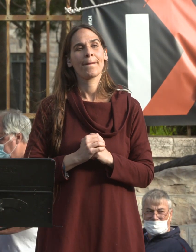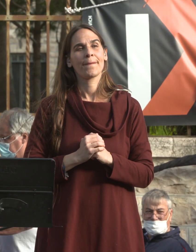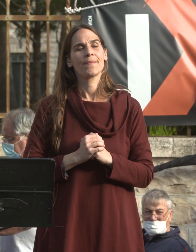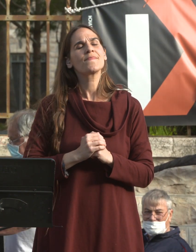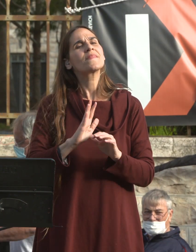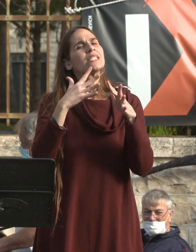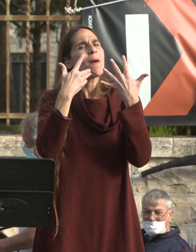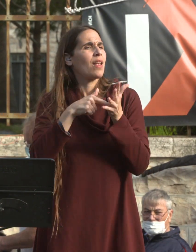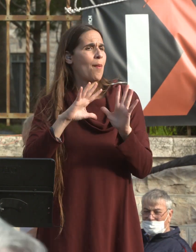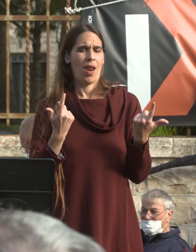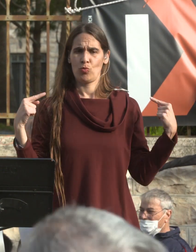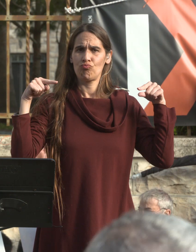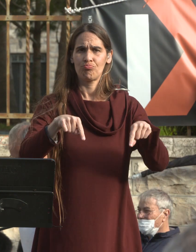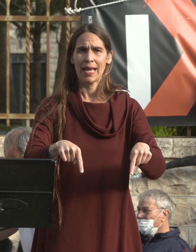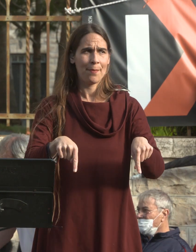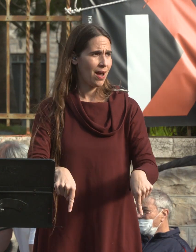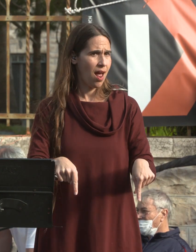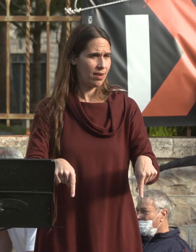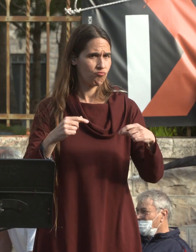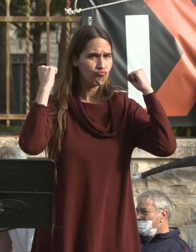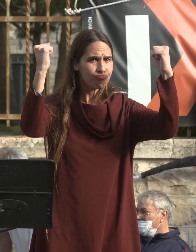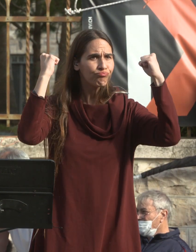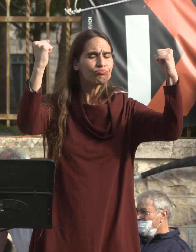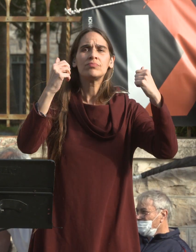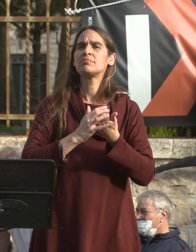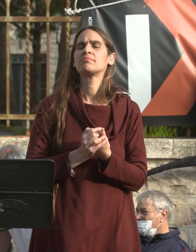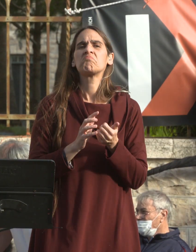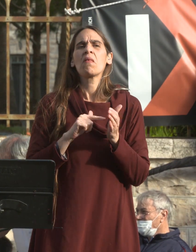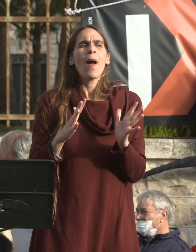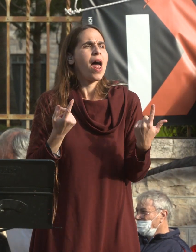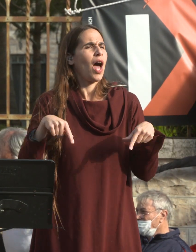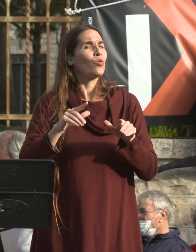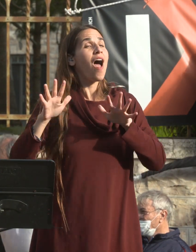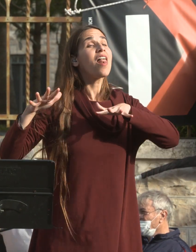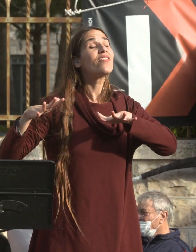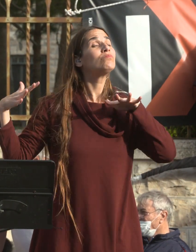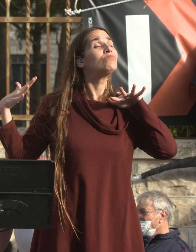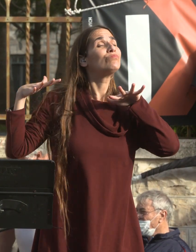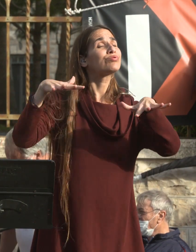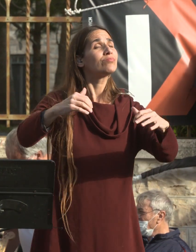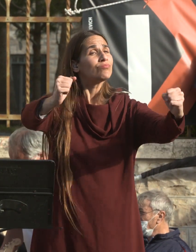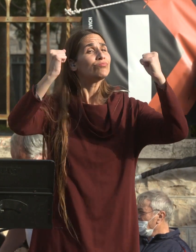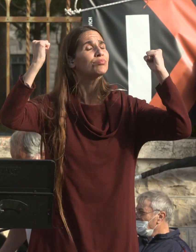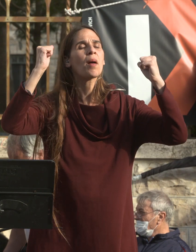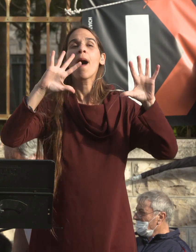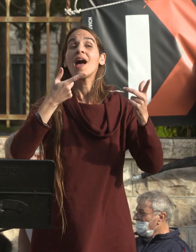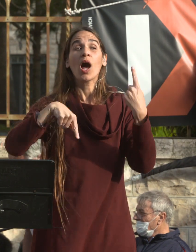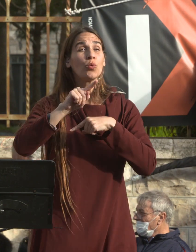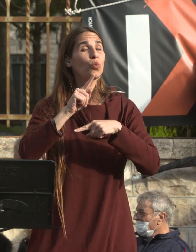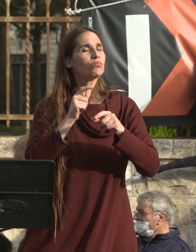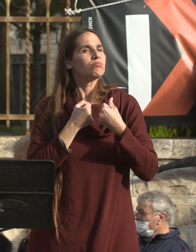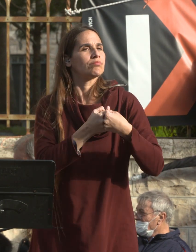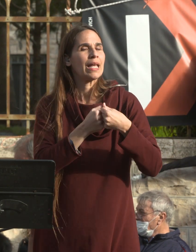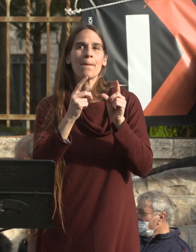סיפרתי להם למה אנחנו כאן. מה אנחנו והרבבות שבאים למחות עוברים מול משטרת